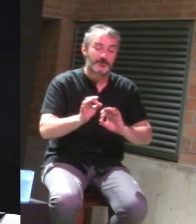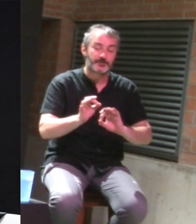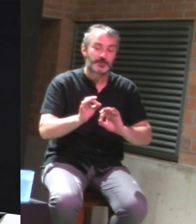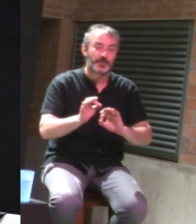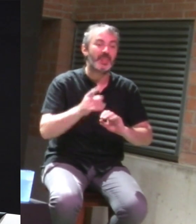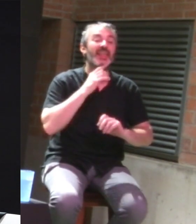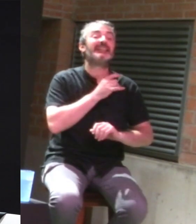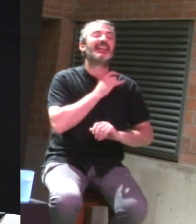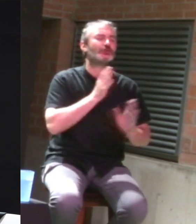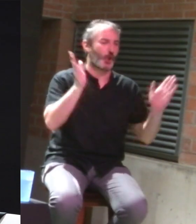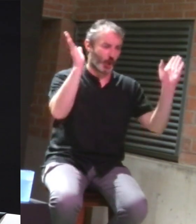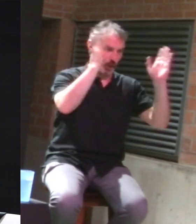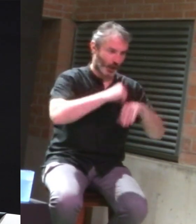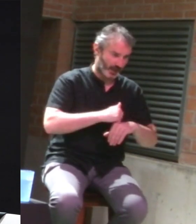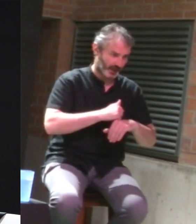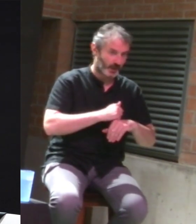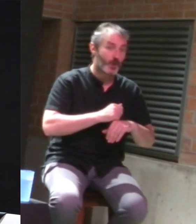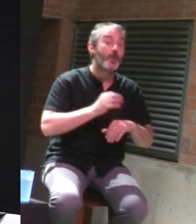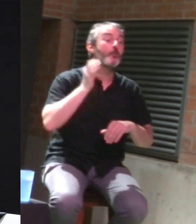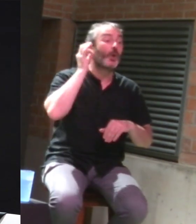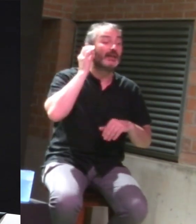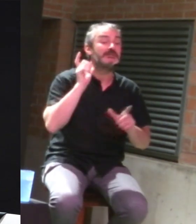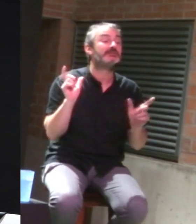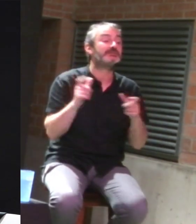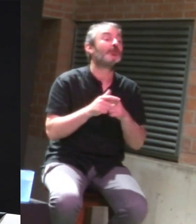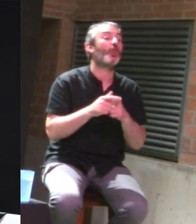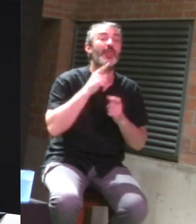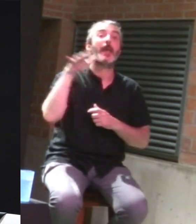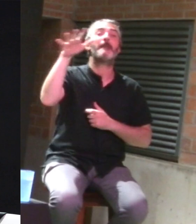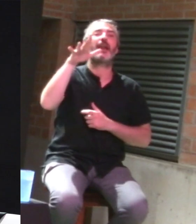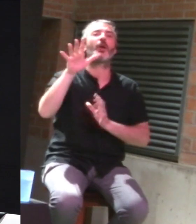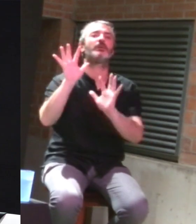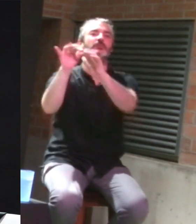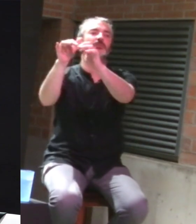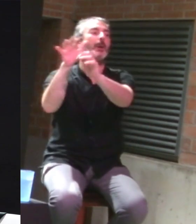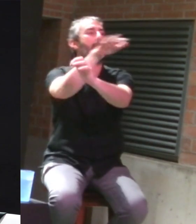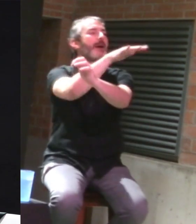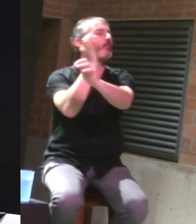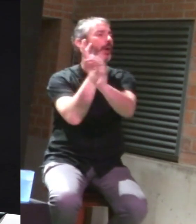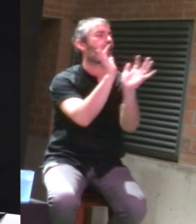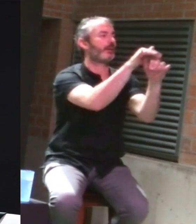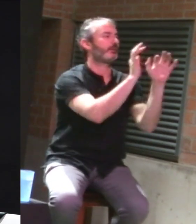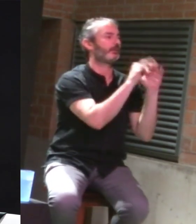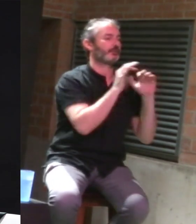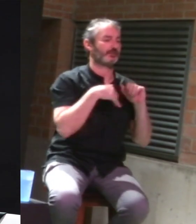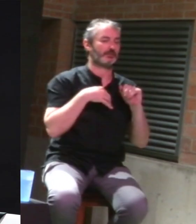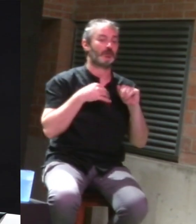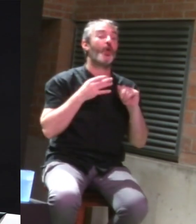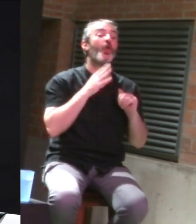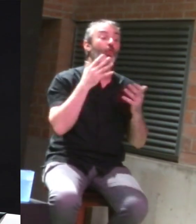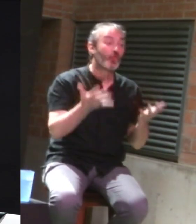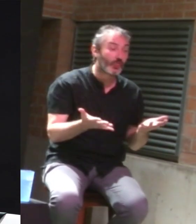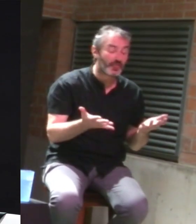no hi ha sindicats, i les dones s'han d'ajuntar per barriades. Penseu-ne perquè és important. A on es